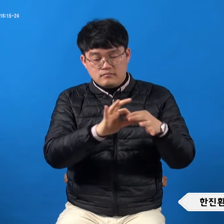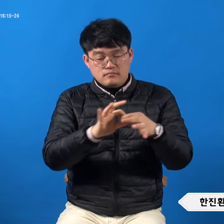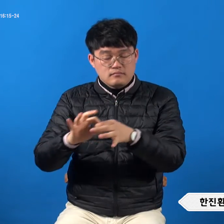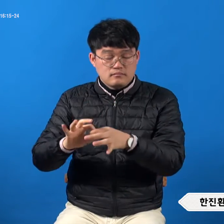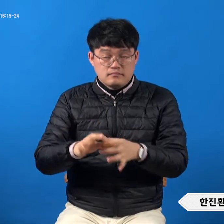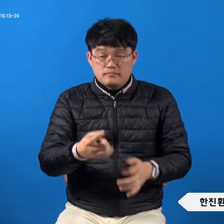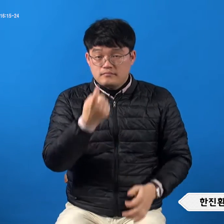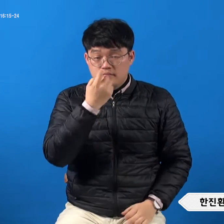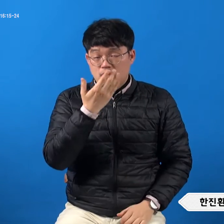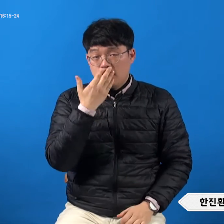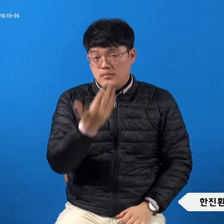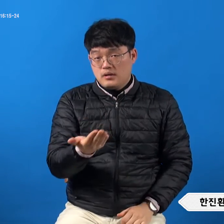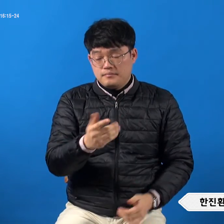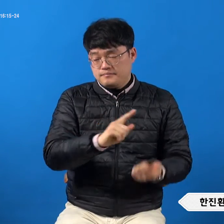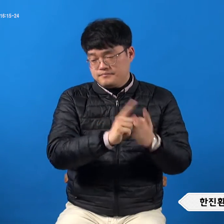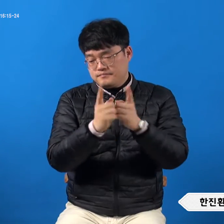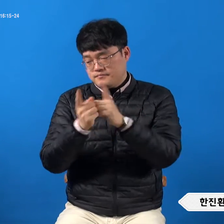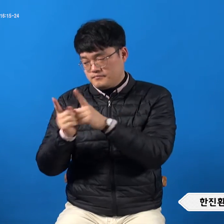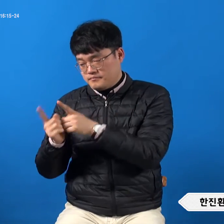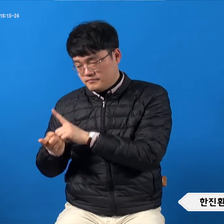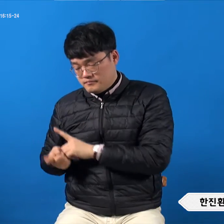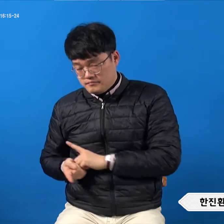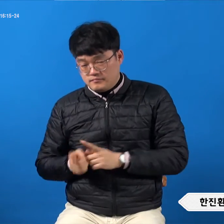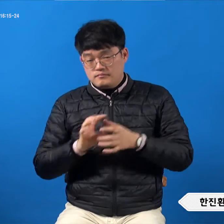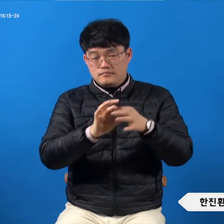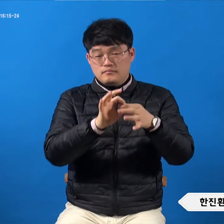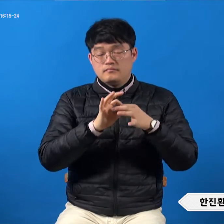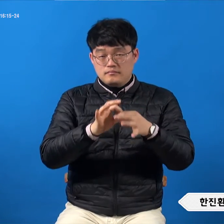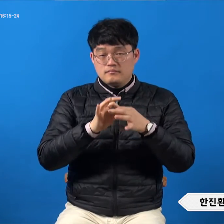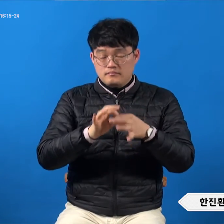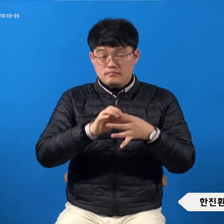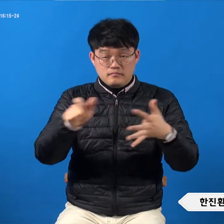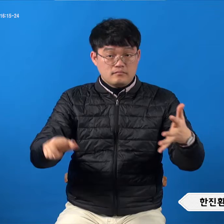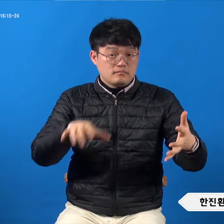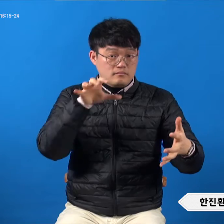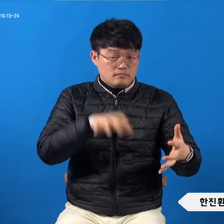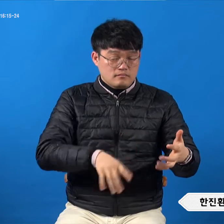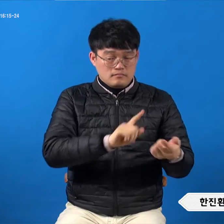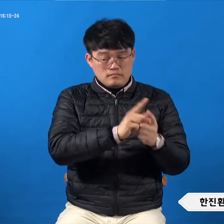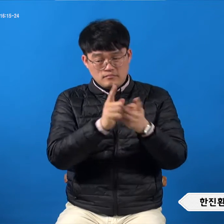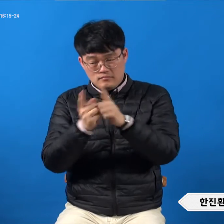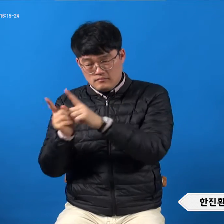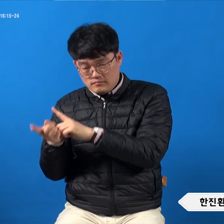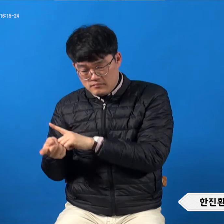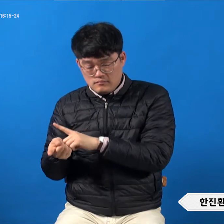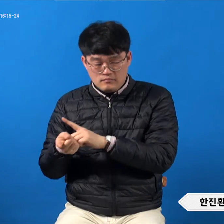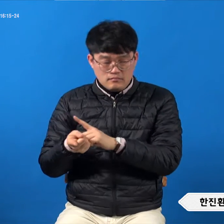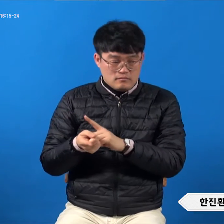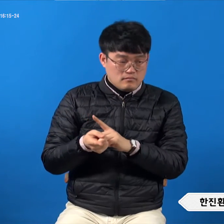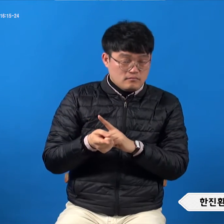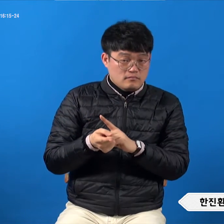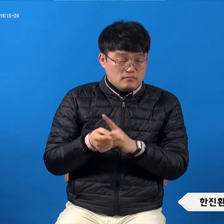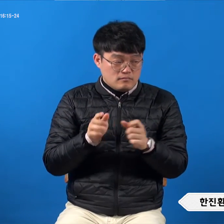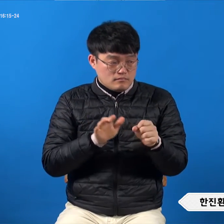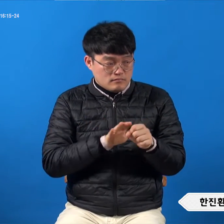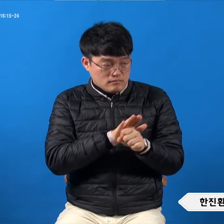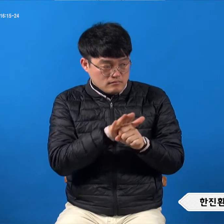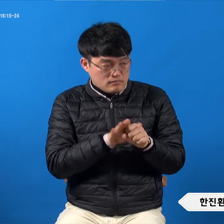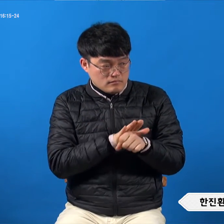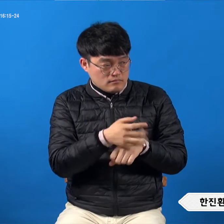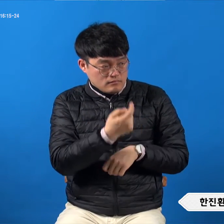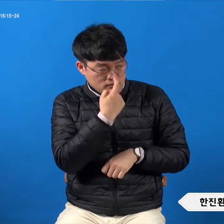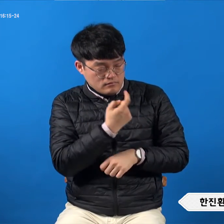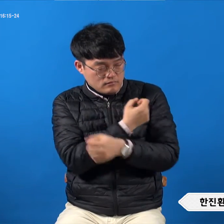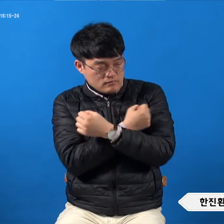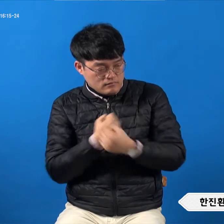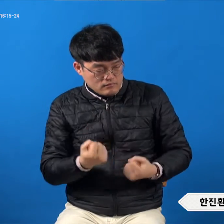있습니다. 서로 얽히고 설킨 관계 속에서 서로 부대껴 가면서 사랑도 배우고